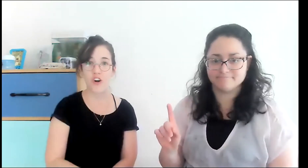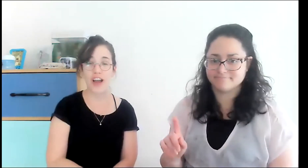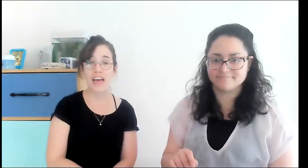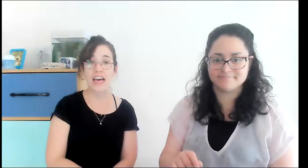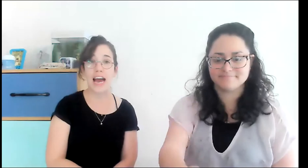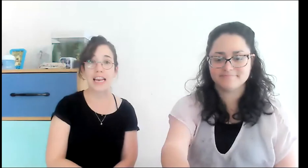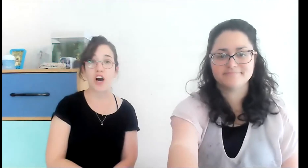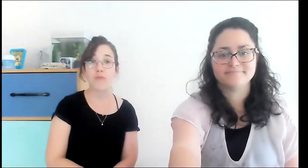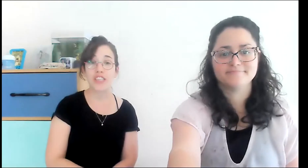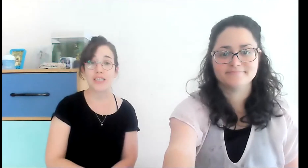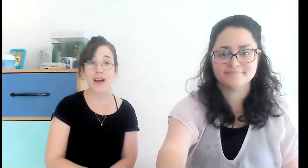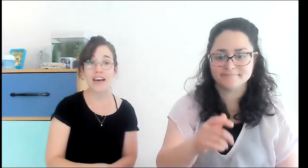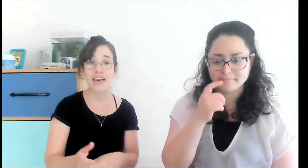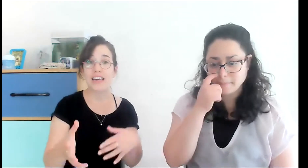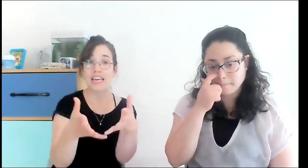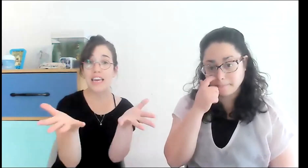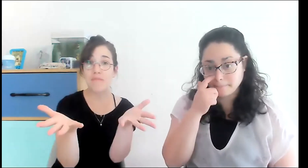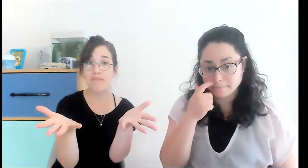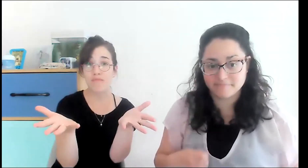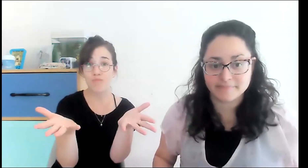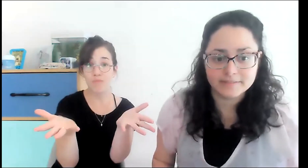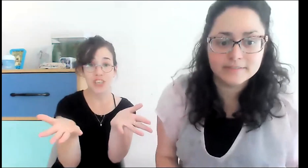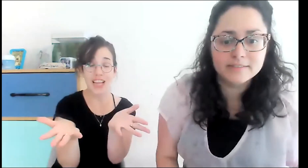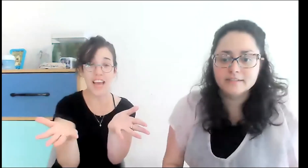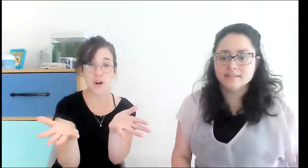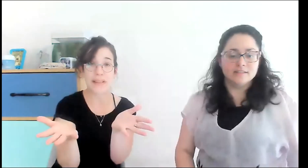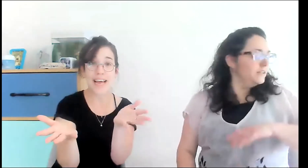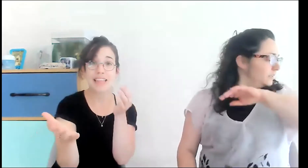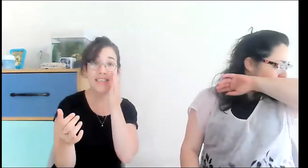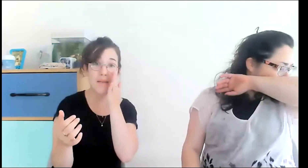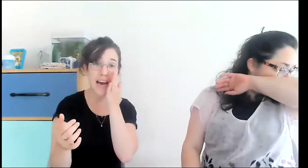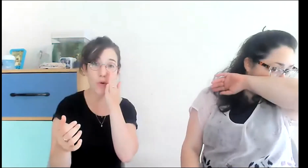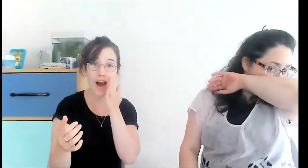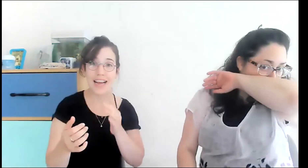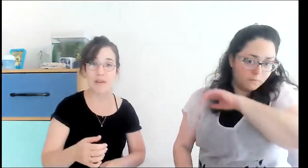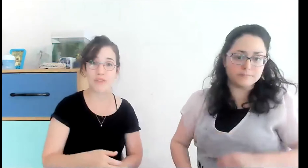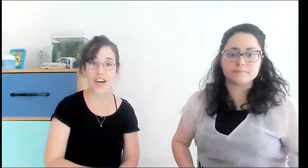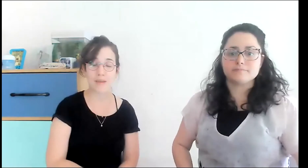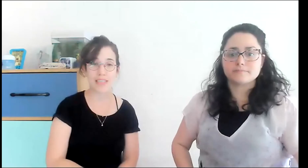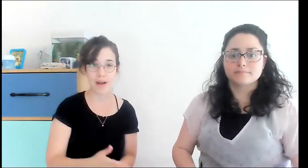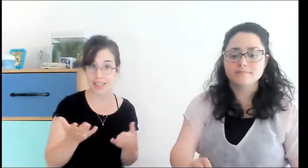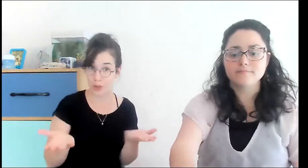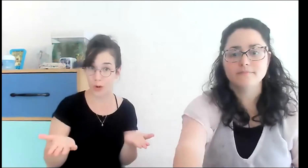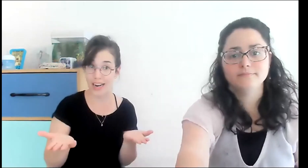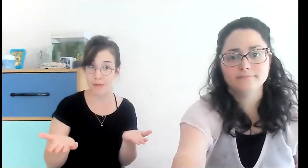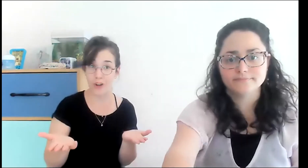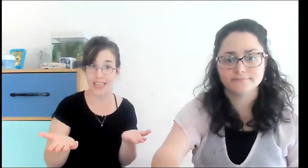אוקיי? אני מאוד מאוד אשמח אם מי שעדיין לא פתח את המצלמה, יוכל גם לפתוח את המצלמה, כדי שנוכל גם לראות